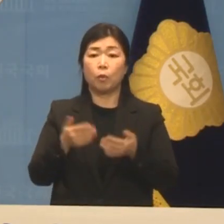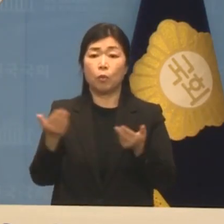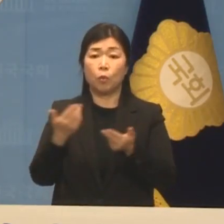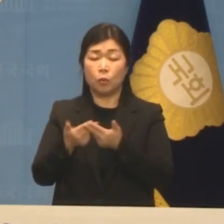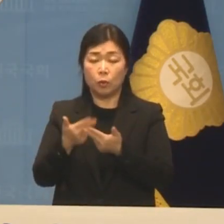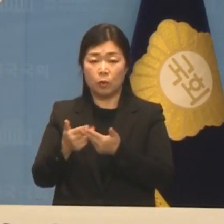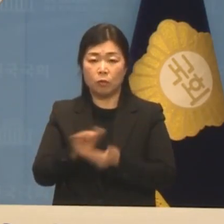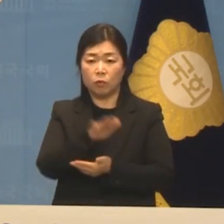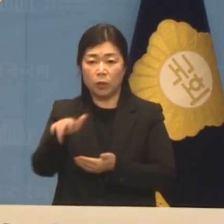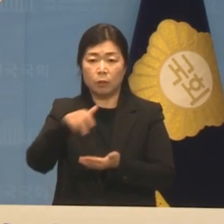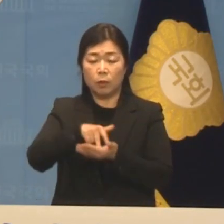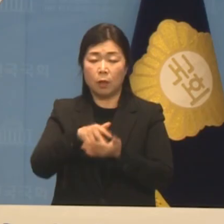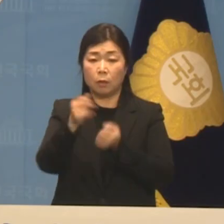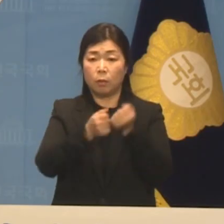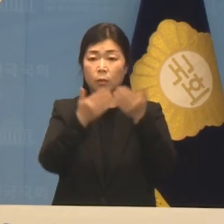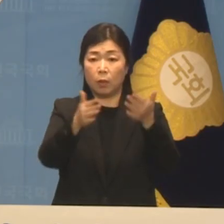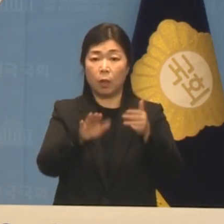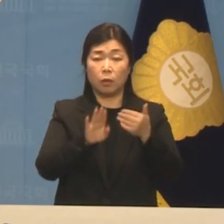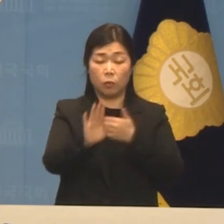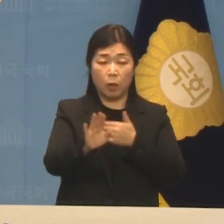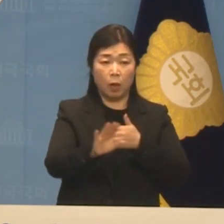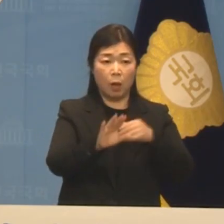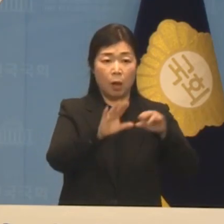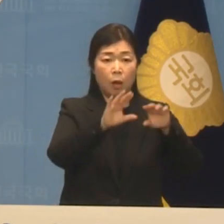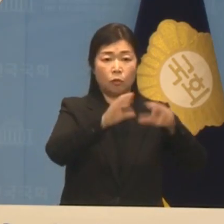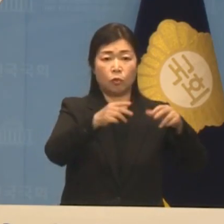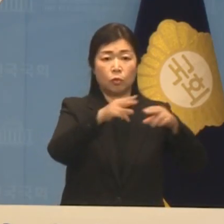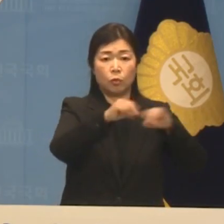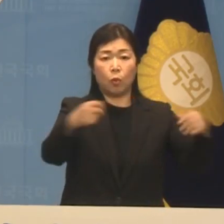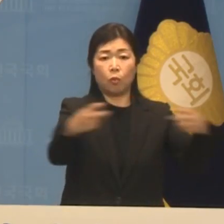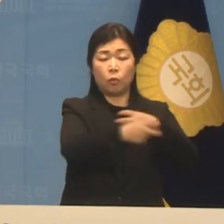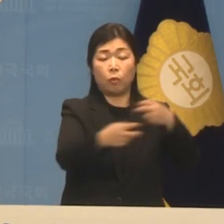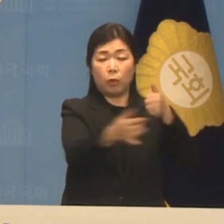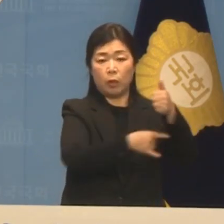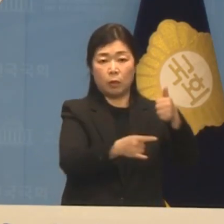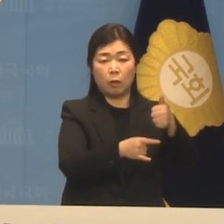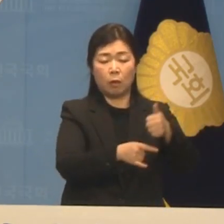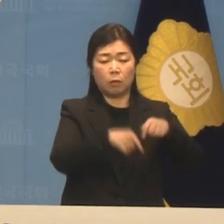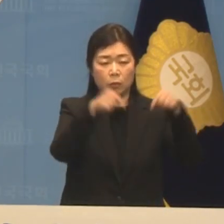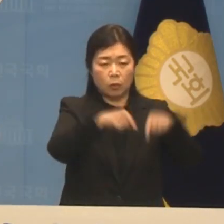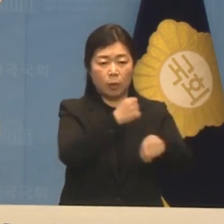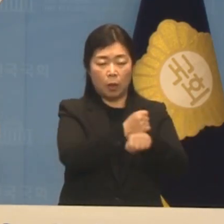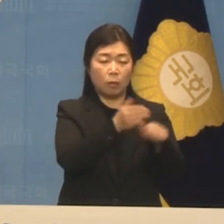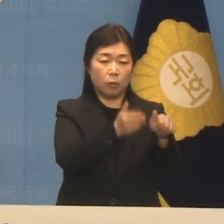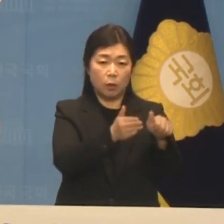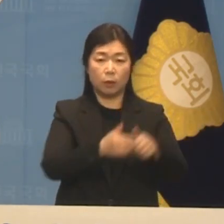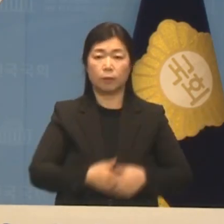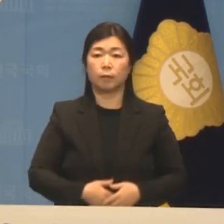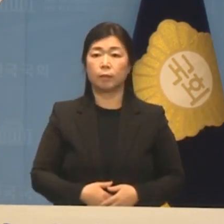말씀드리며 이후 국토위에서 이러한 부분들을 심도 있게 논의해 주실 것을 요청드립니다.